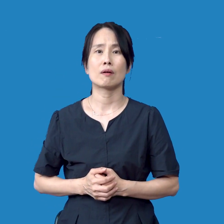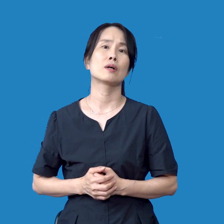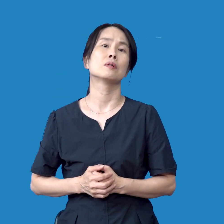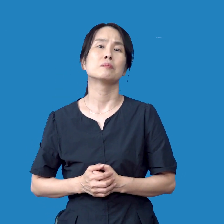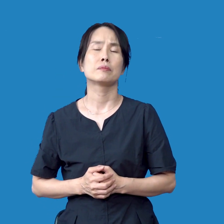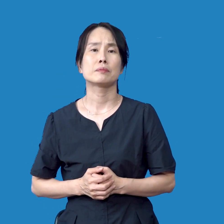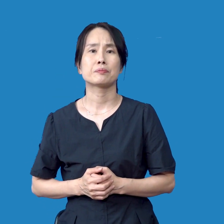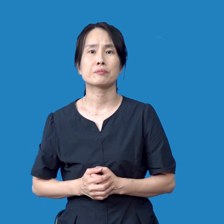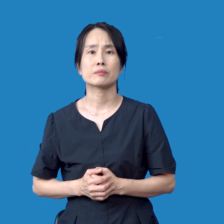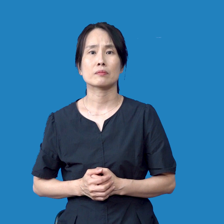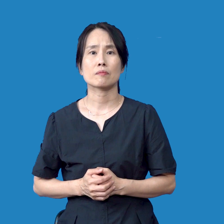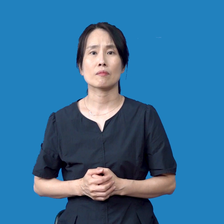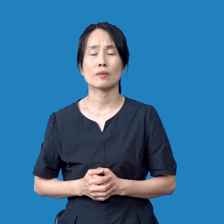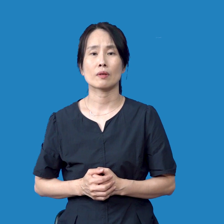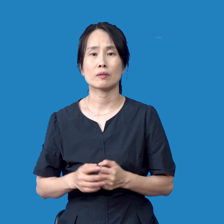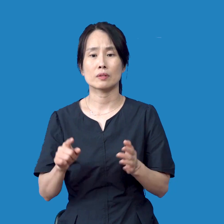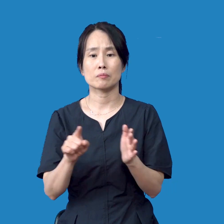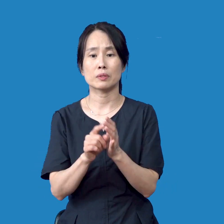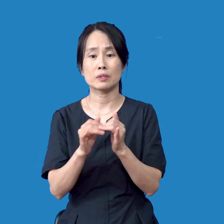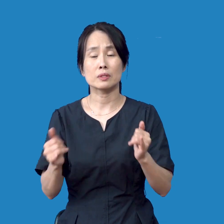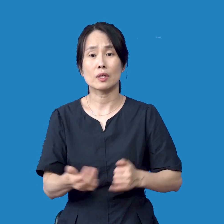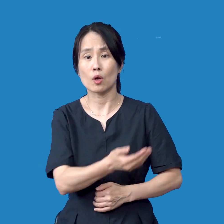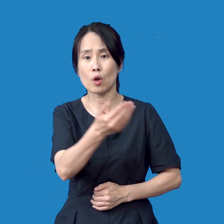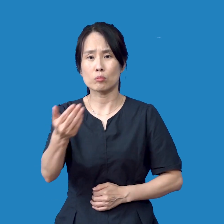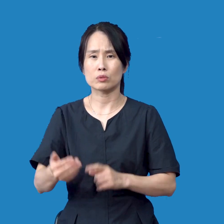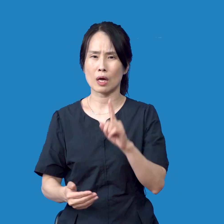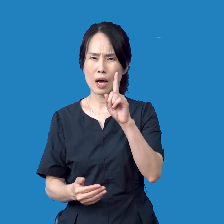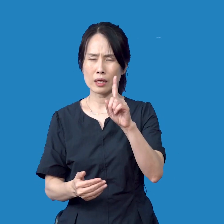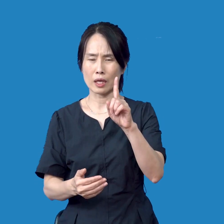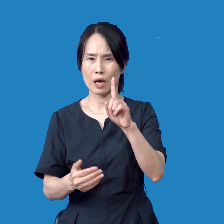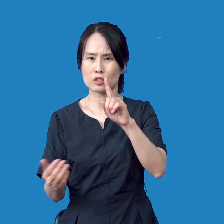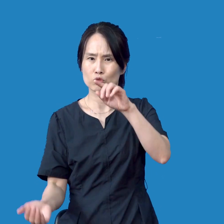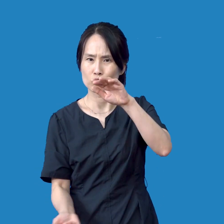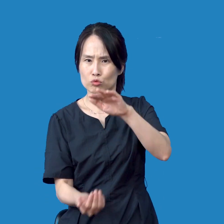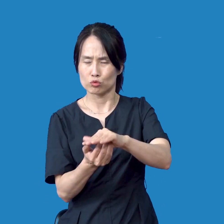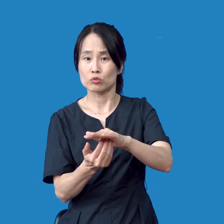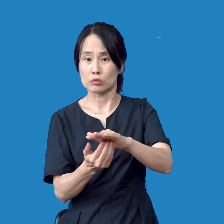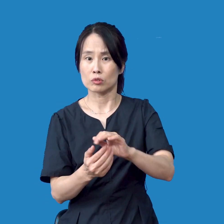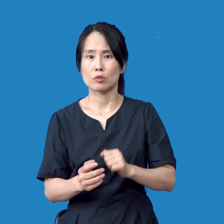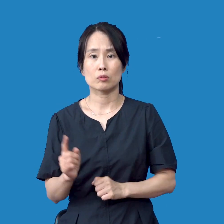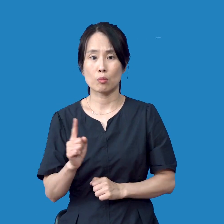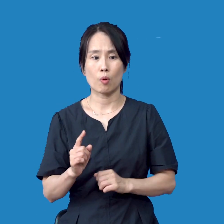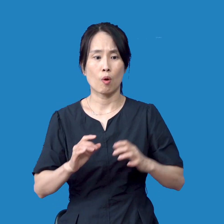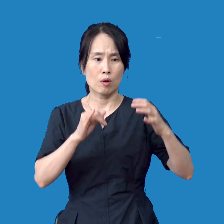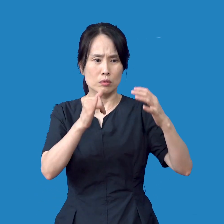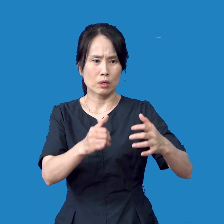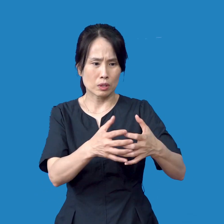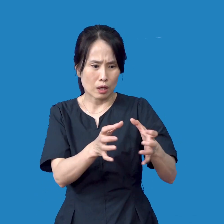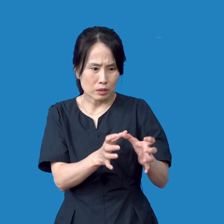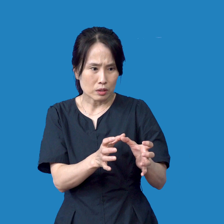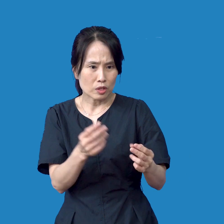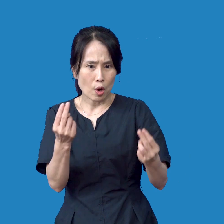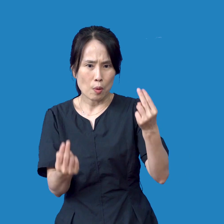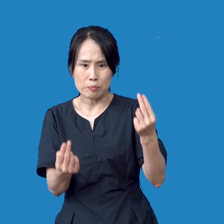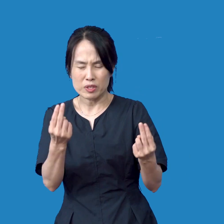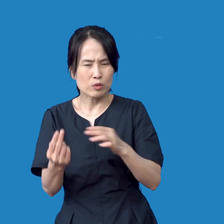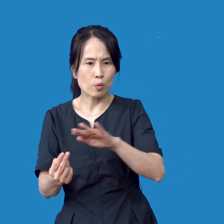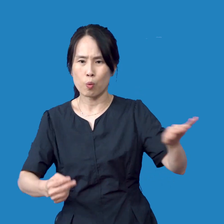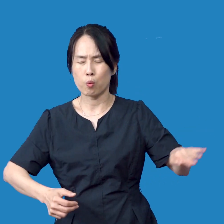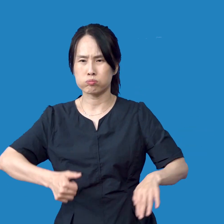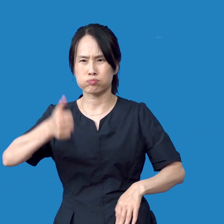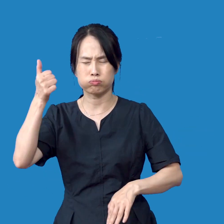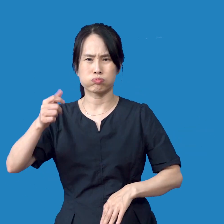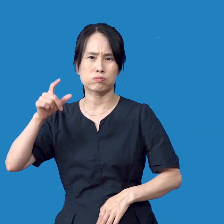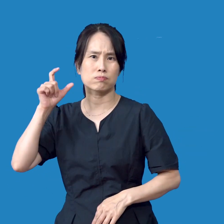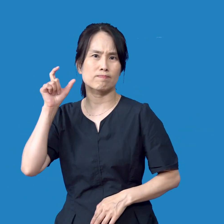그래서 교회의 지체들 간에 하나 되는 그 결속은 세상 어느 단체의 결속하고 비교할 수 없이 강한